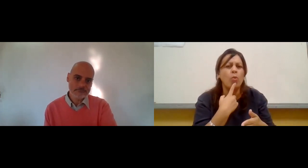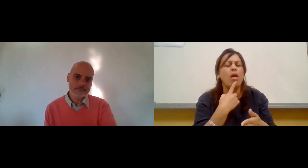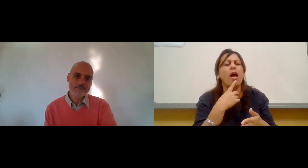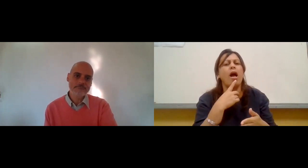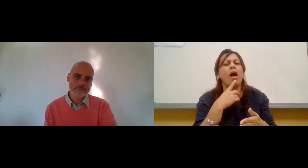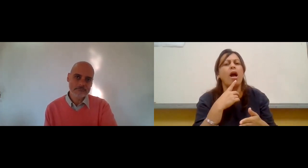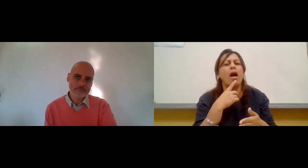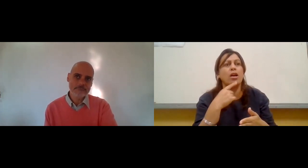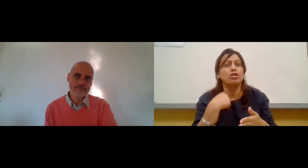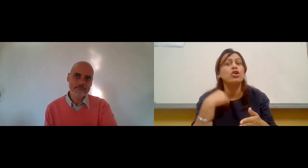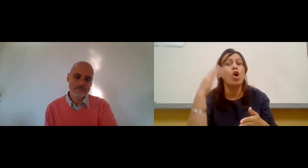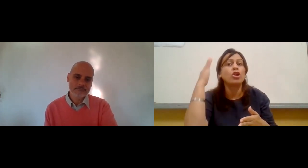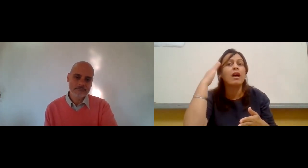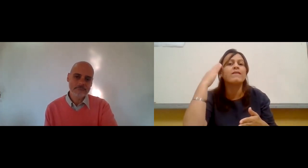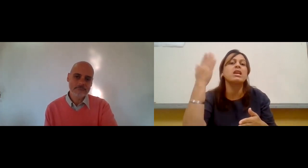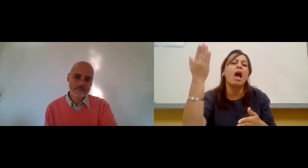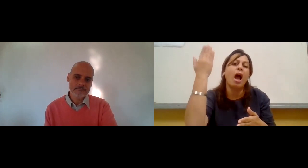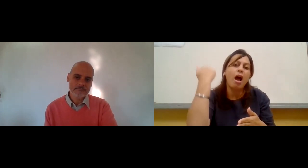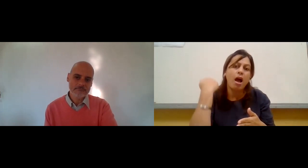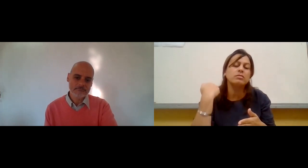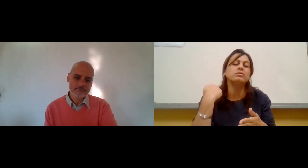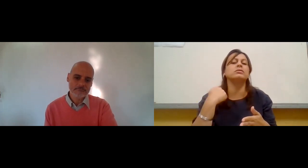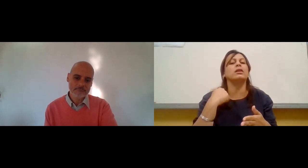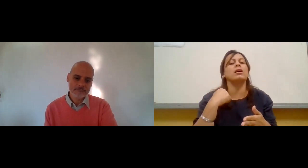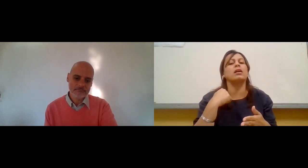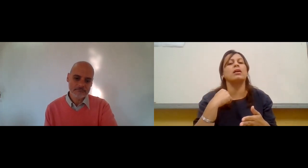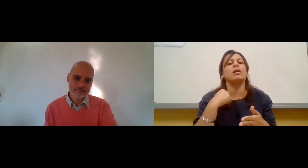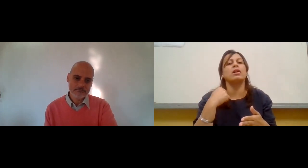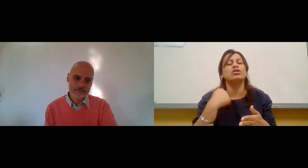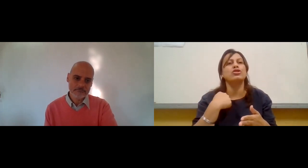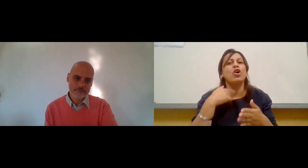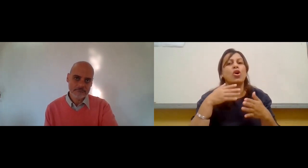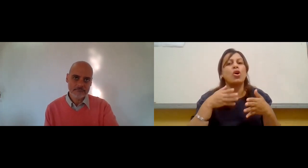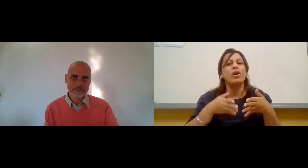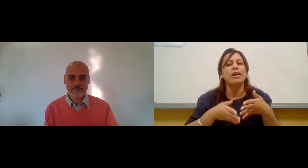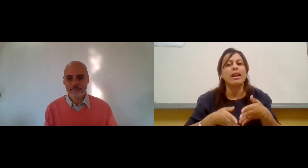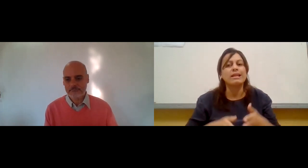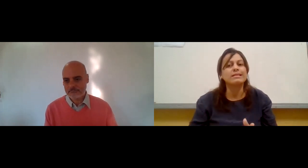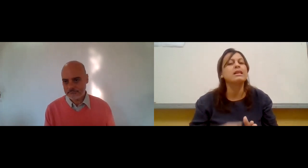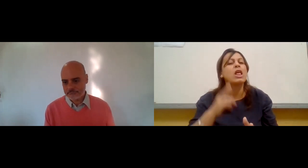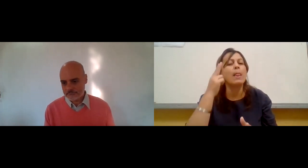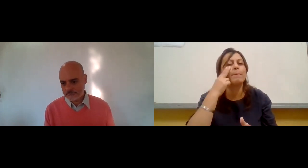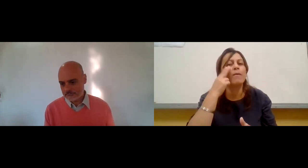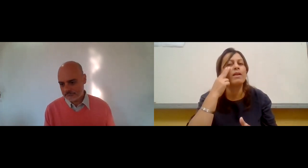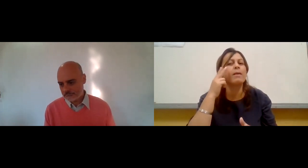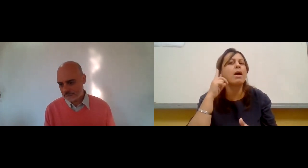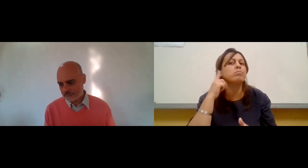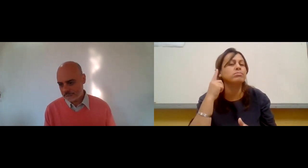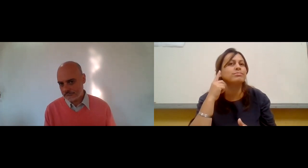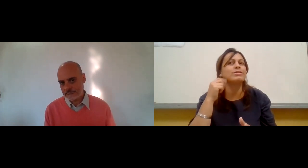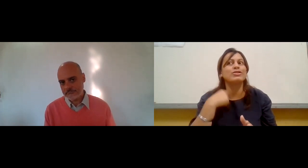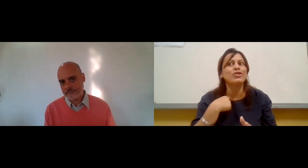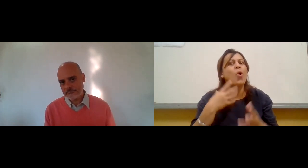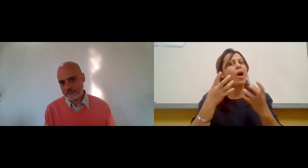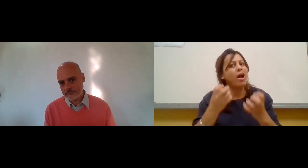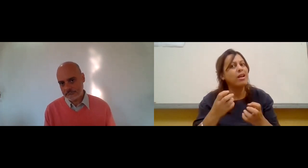tenía noción desde hace tiempo, como comenté, que yo nací con microtía y siempre fue algo que me llamó la atención el lenguaje de señas.